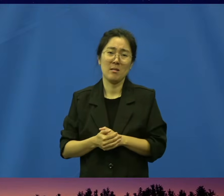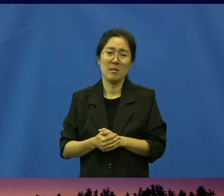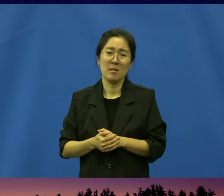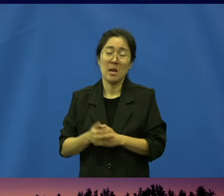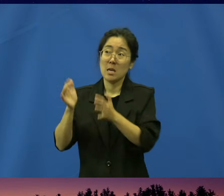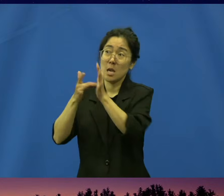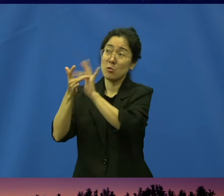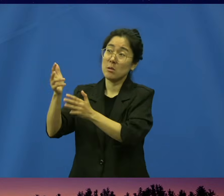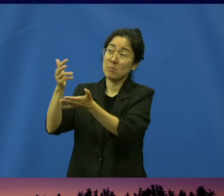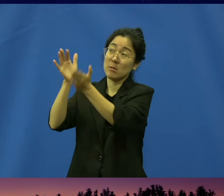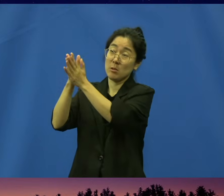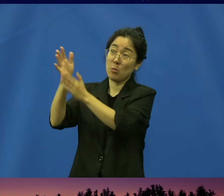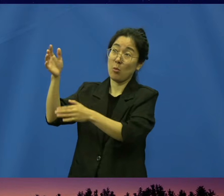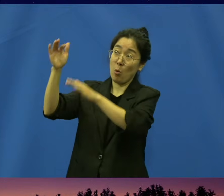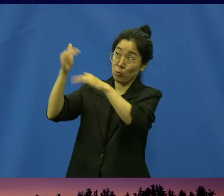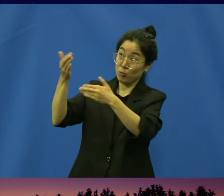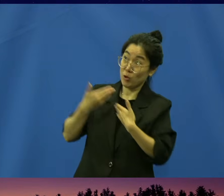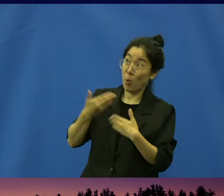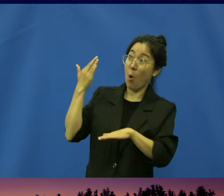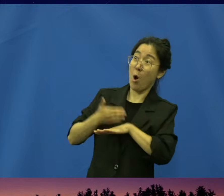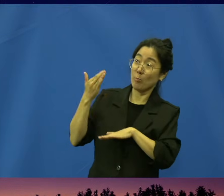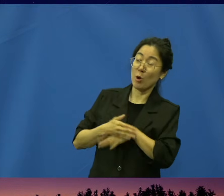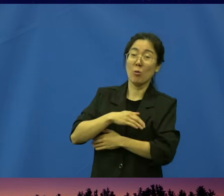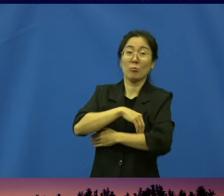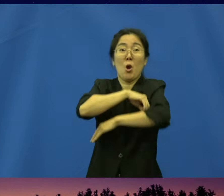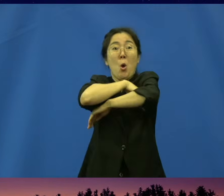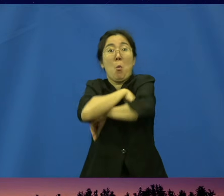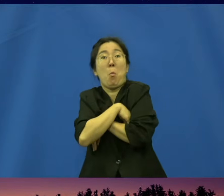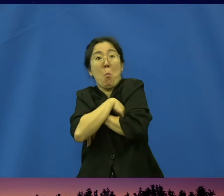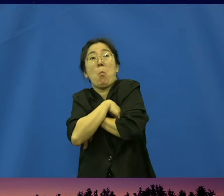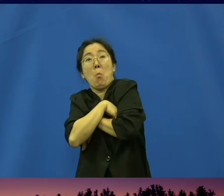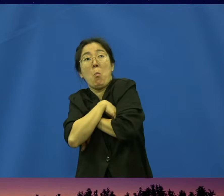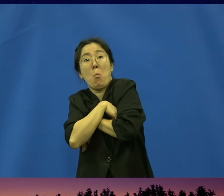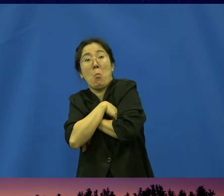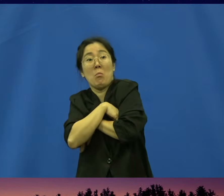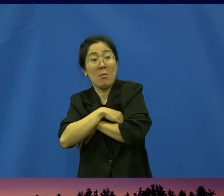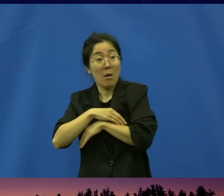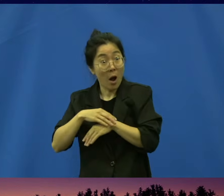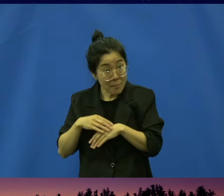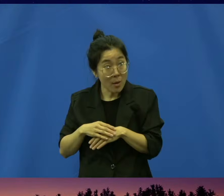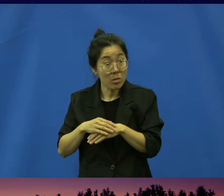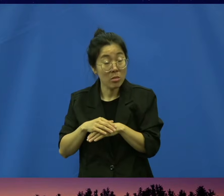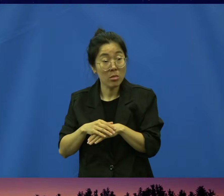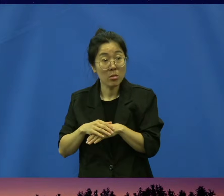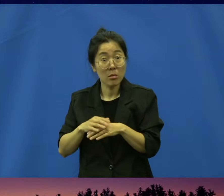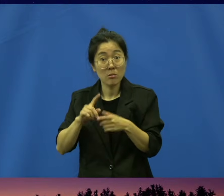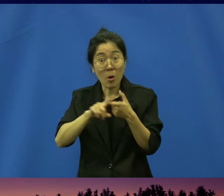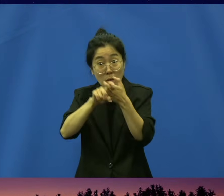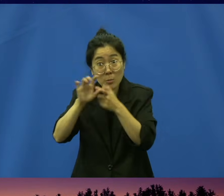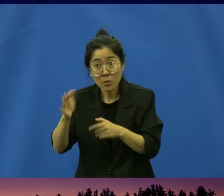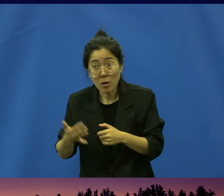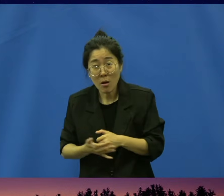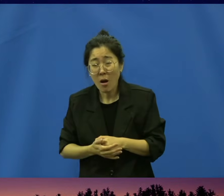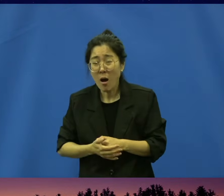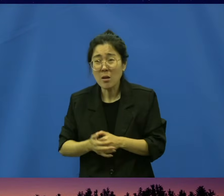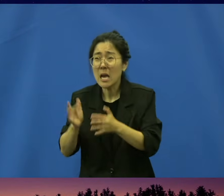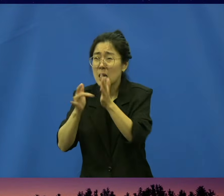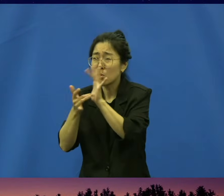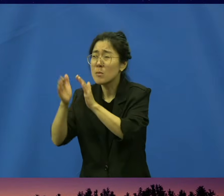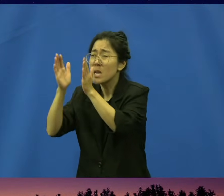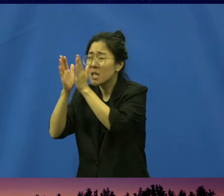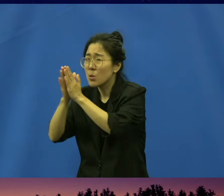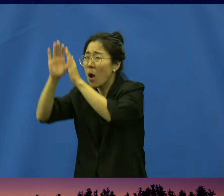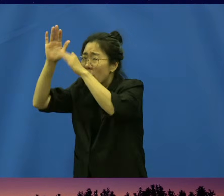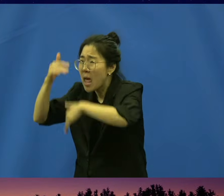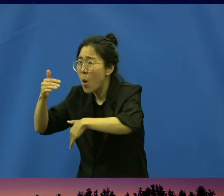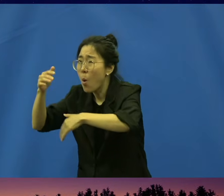에베소 1장에서 3장은 예수 복음의 진리를 설명하고 교리적인 부분을 다루고 있고, 4장에서 6장은